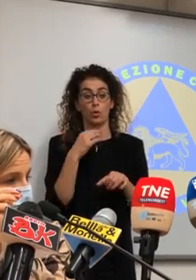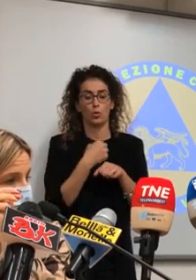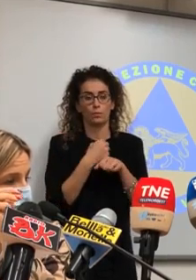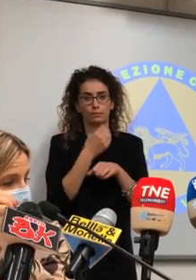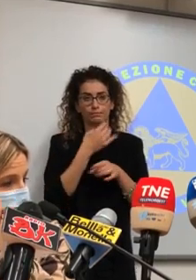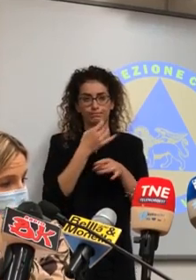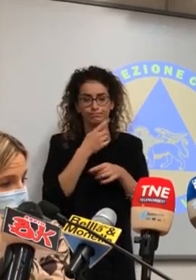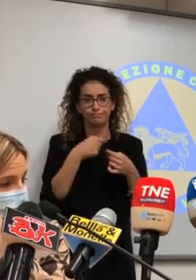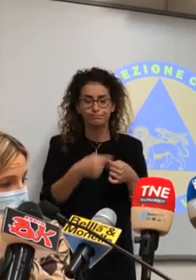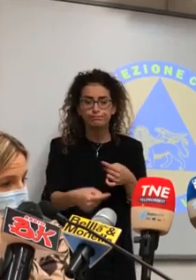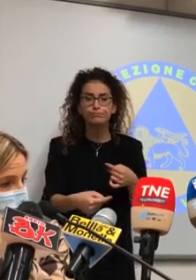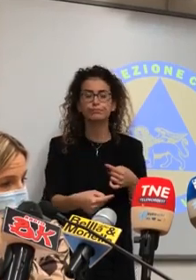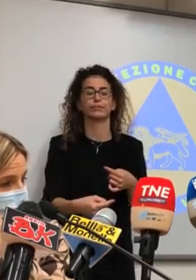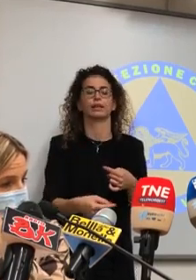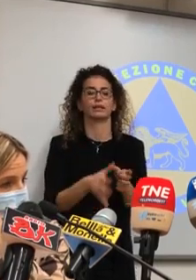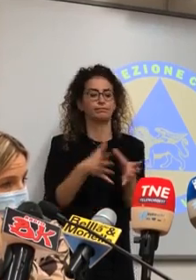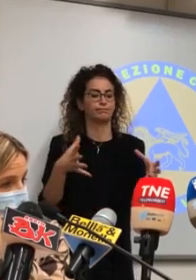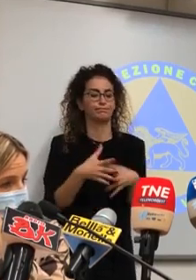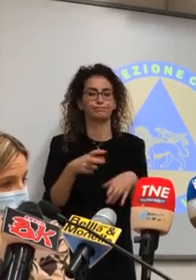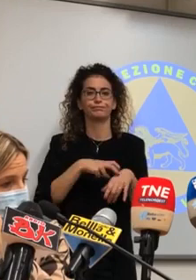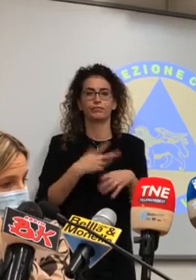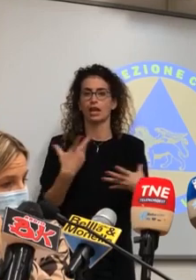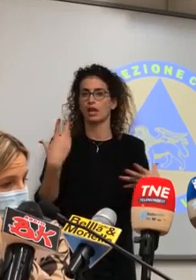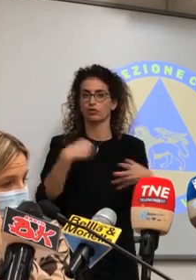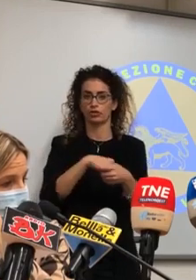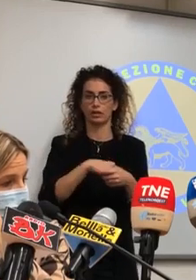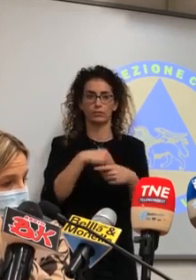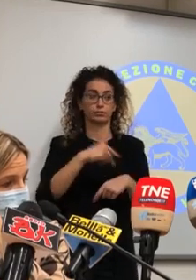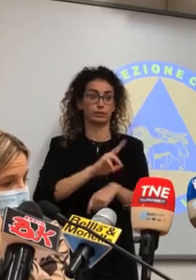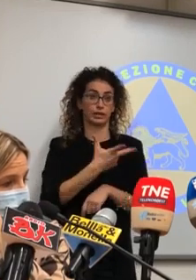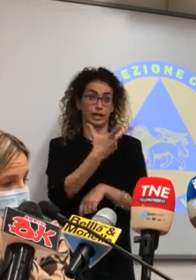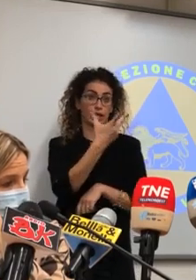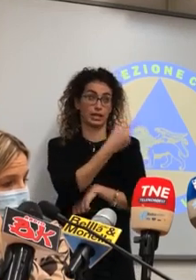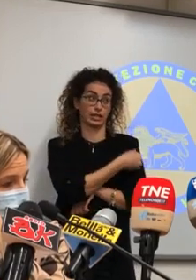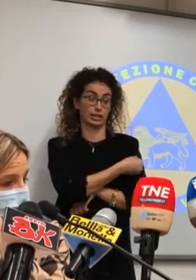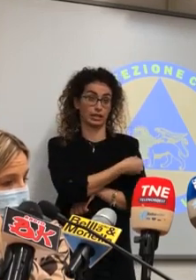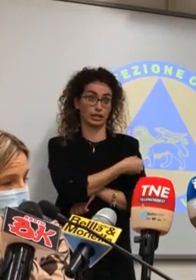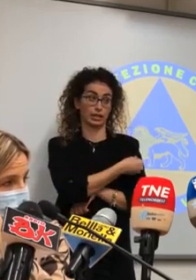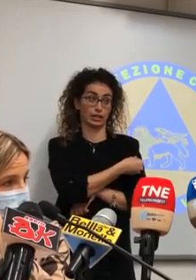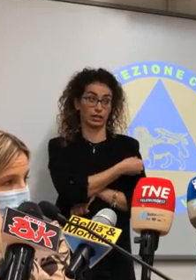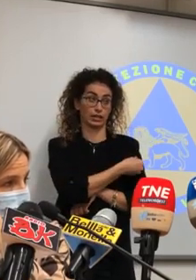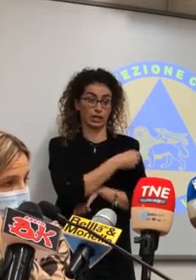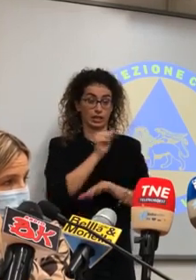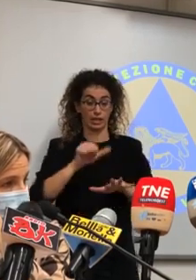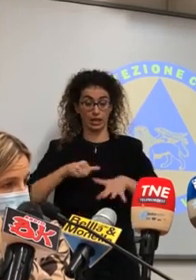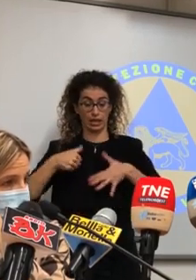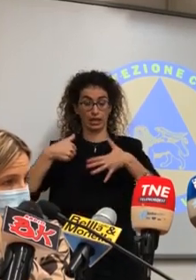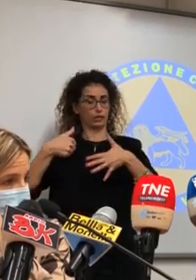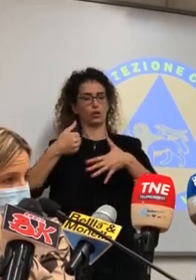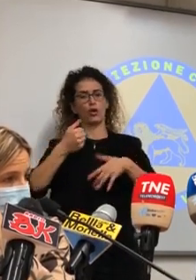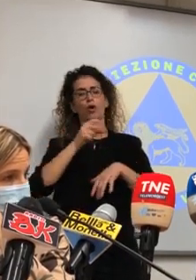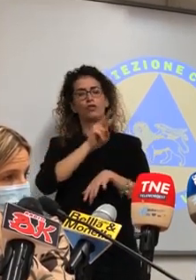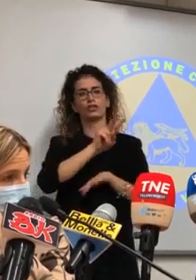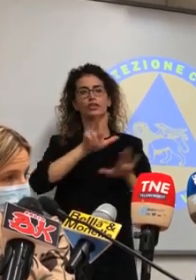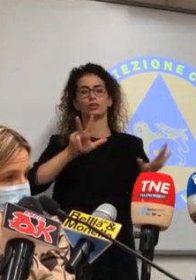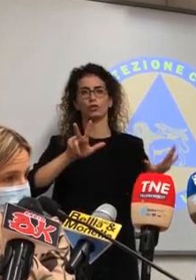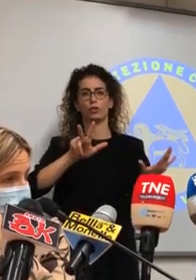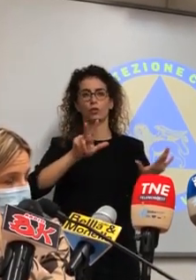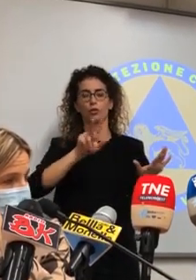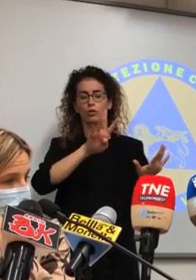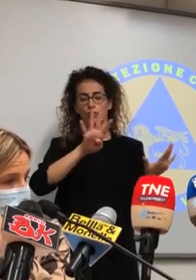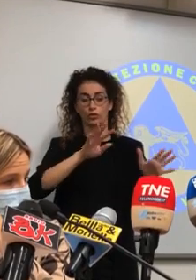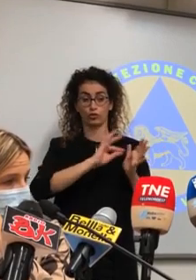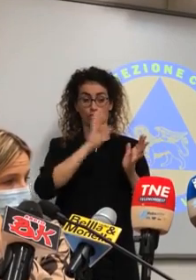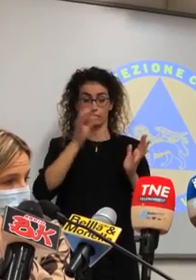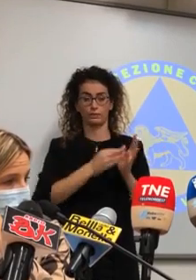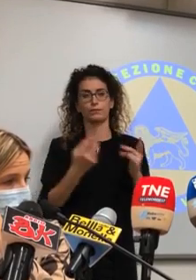facendo, di essere soggetti fragili, per cui viene fatta la terza dose senza considerare i 6 mesi ma i 29 giorni.